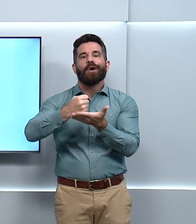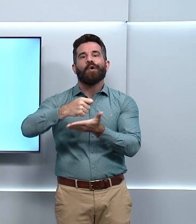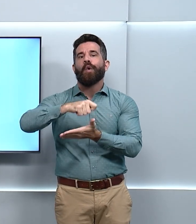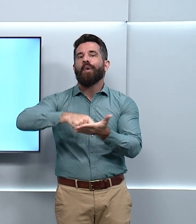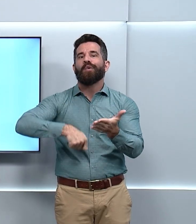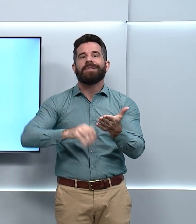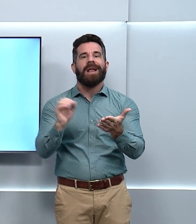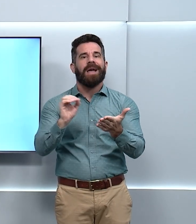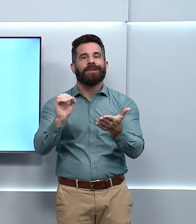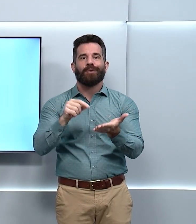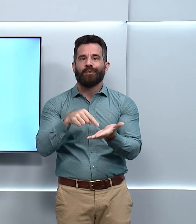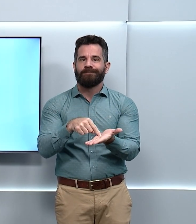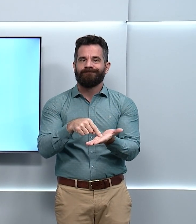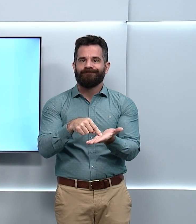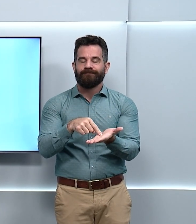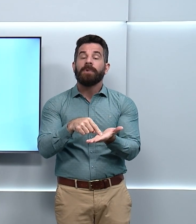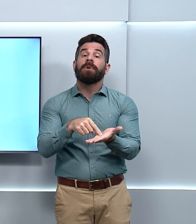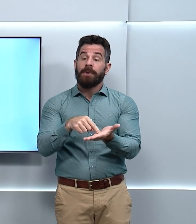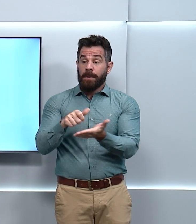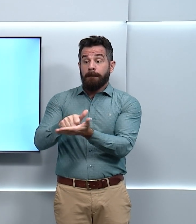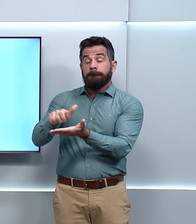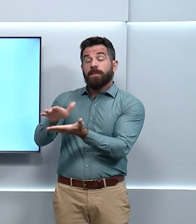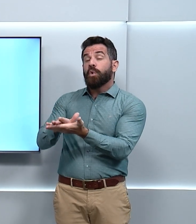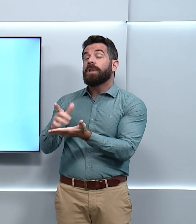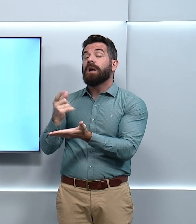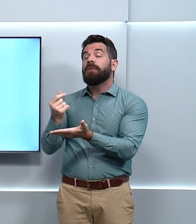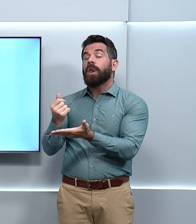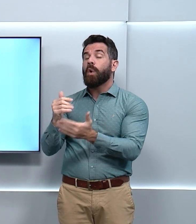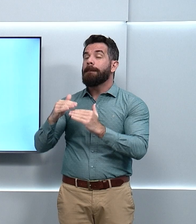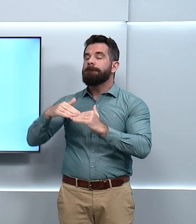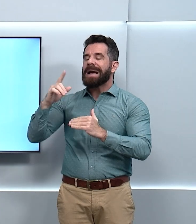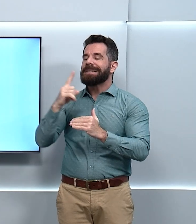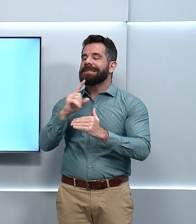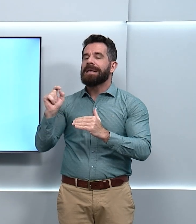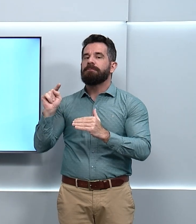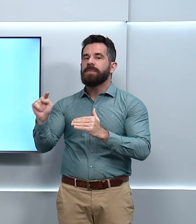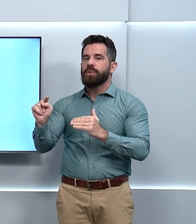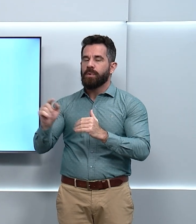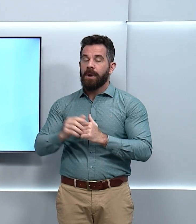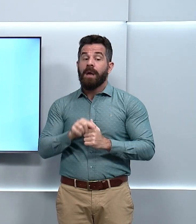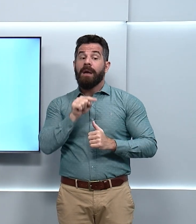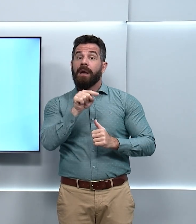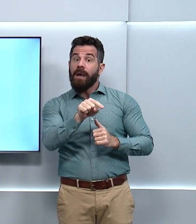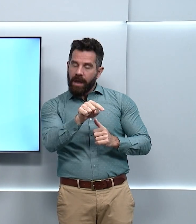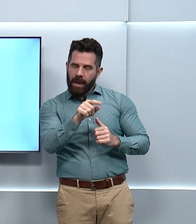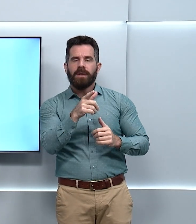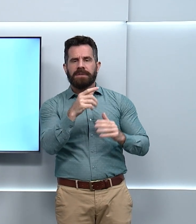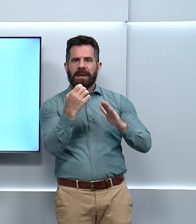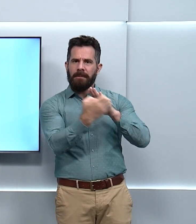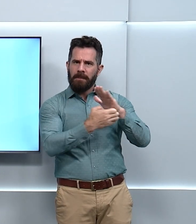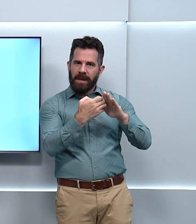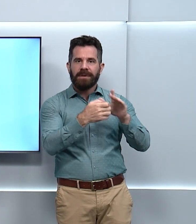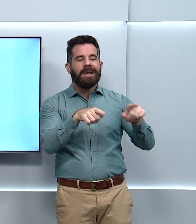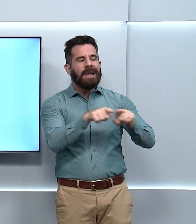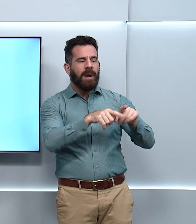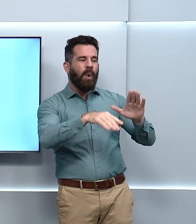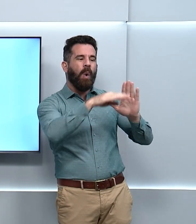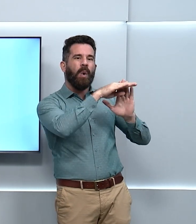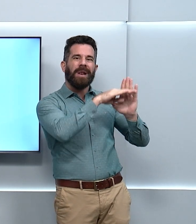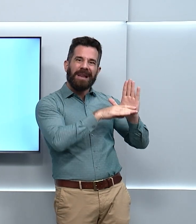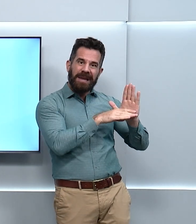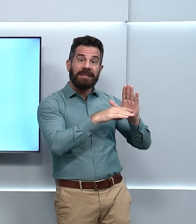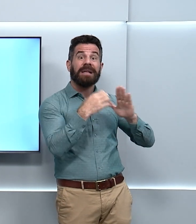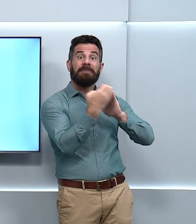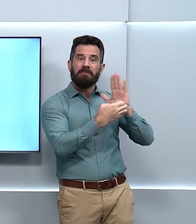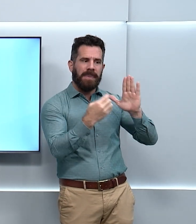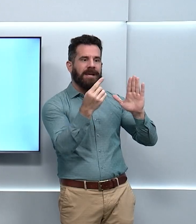penalidades podem passar de R$100 mil. Essas empresas farão parte de uma lista suja de fornecedores.